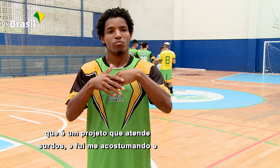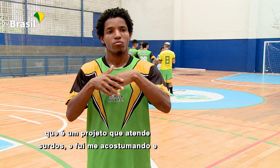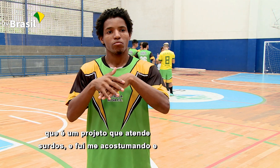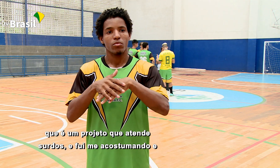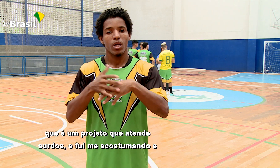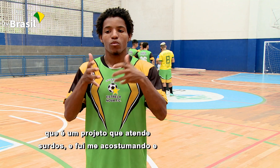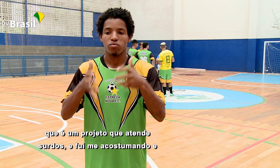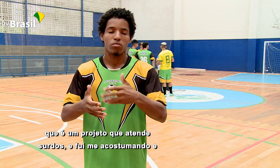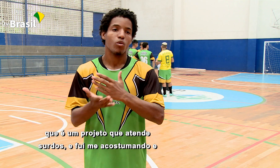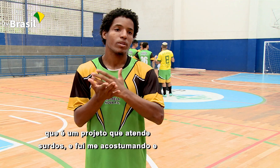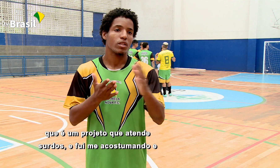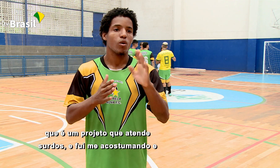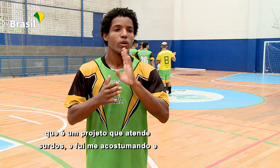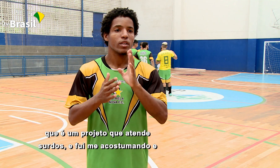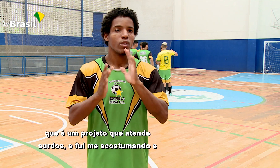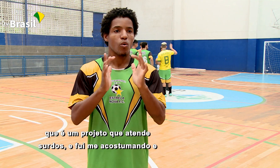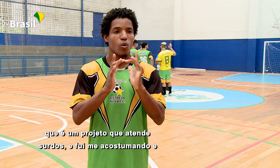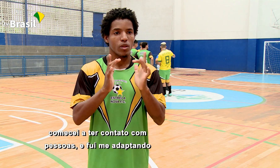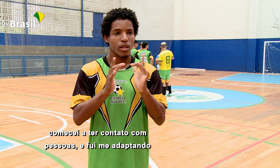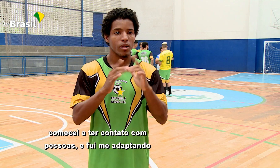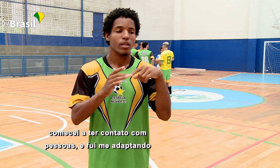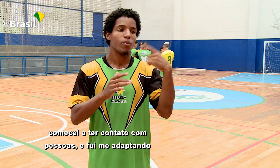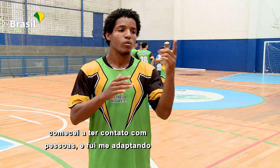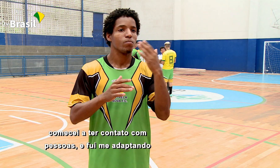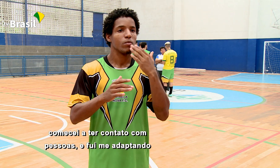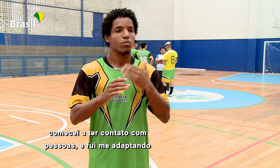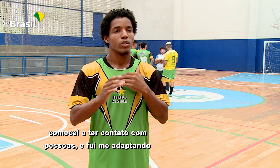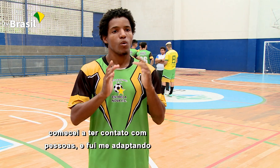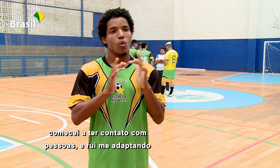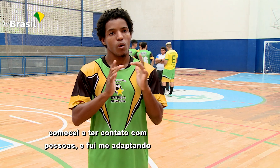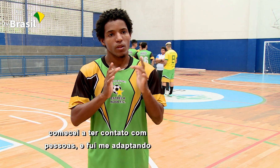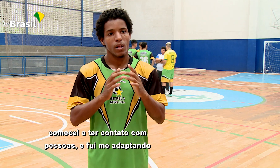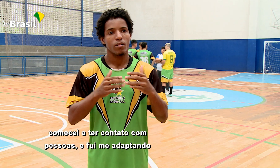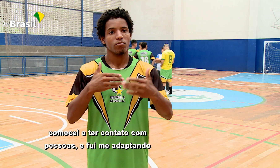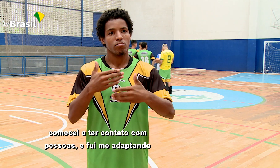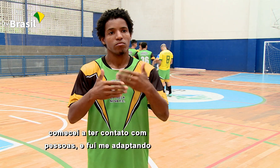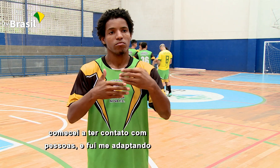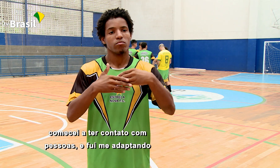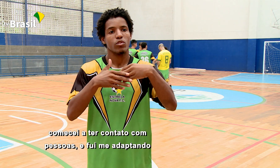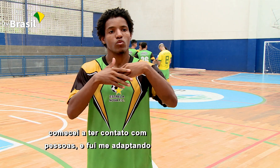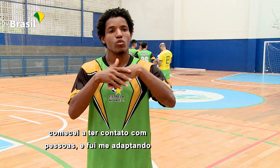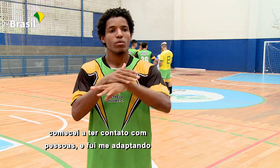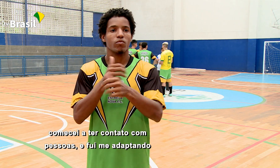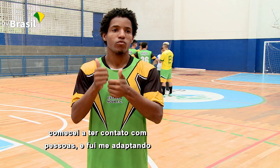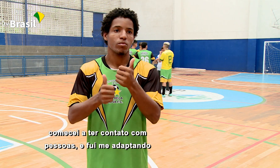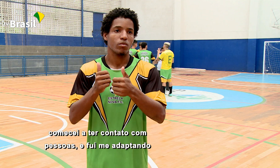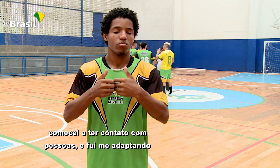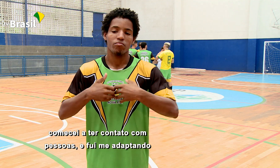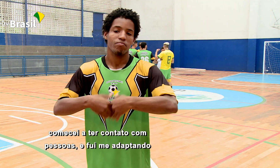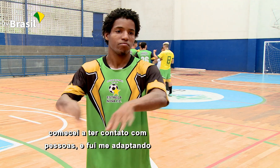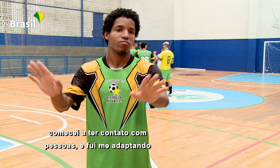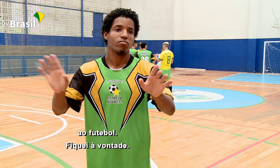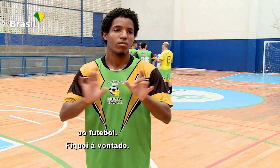E fui me acostumando e comecei a ter contato com pessoas e fui me adaptando ao